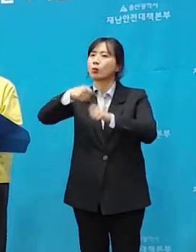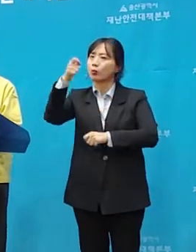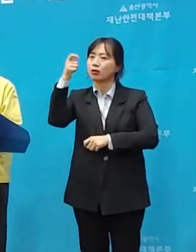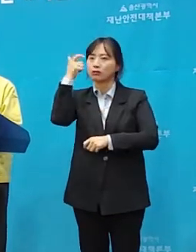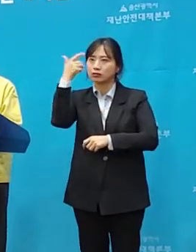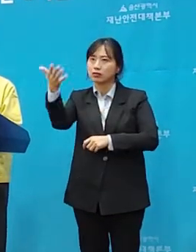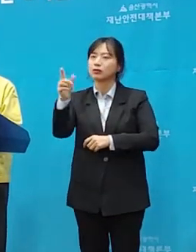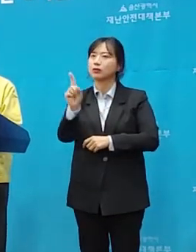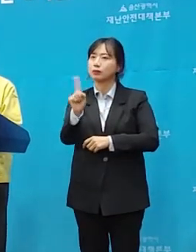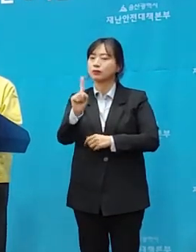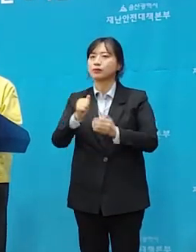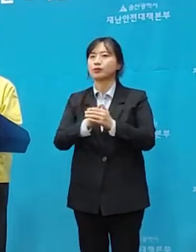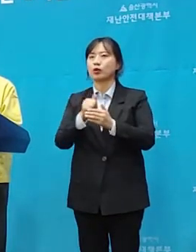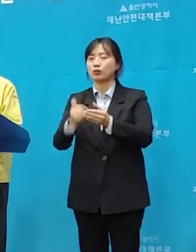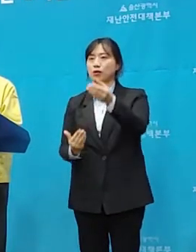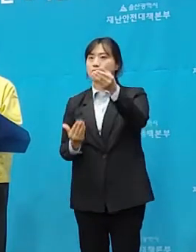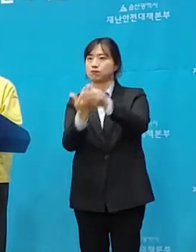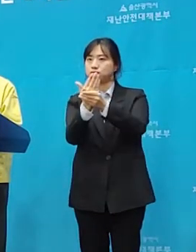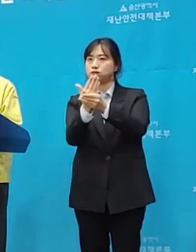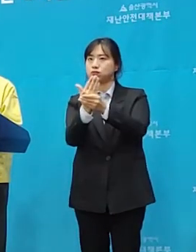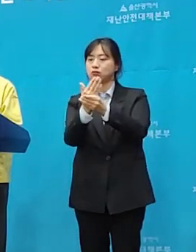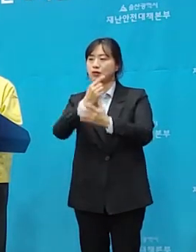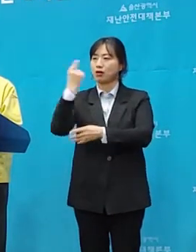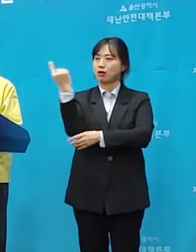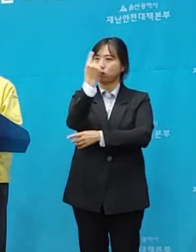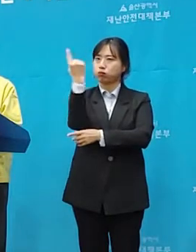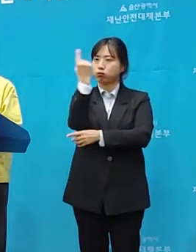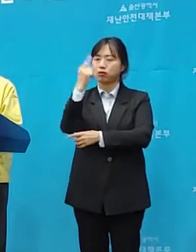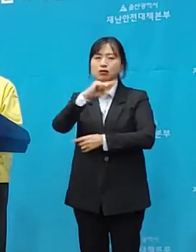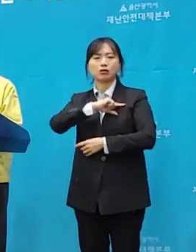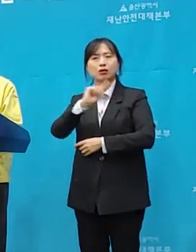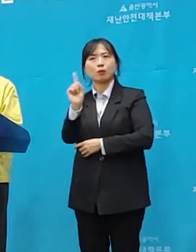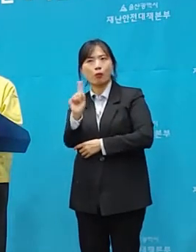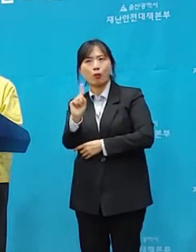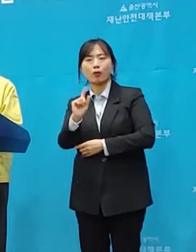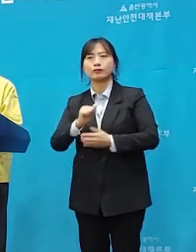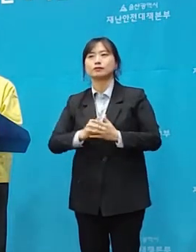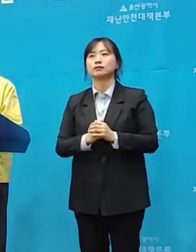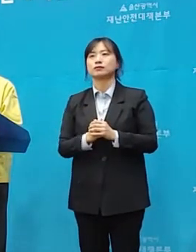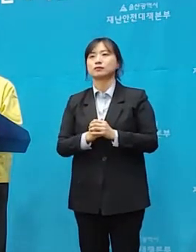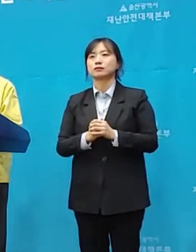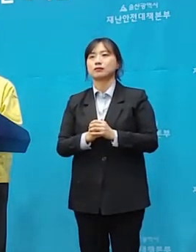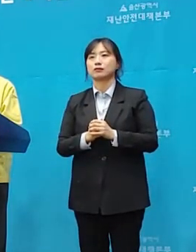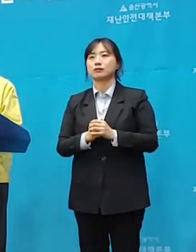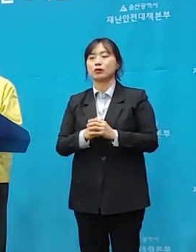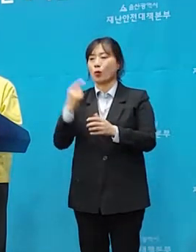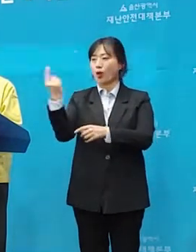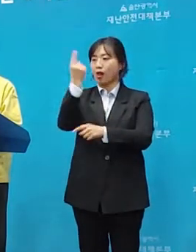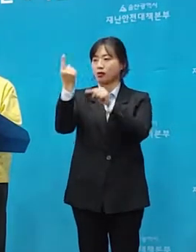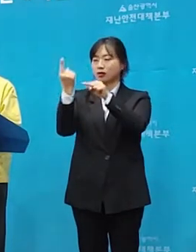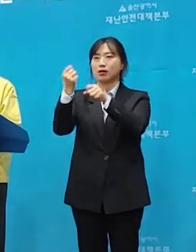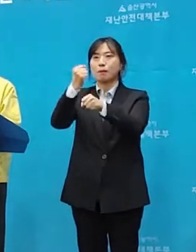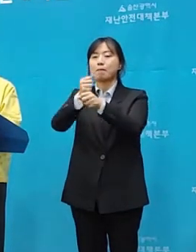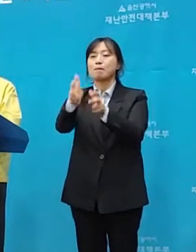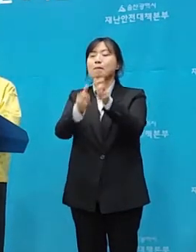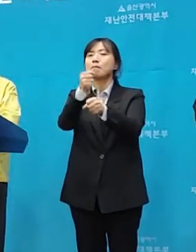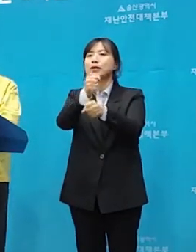됐는지, 또 이번에 사고난 헬기의 기종은 무엇이며 생산 연도는 언제인지 말하고